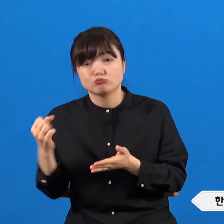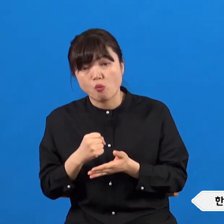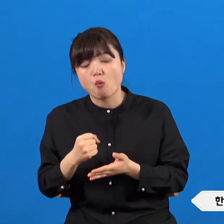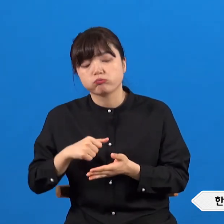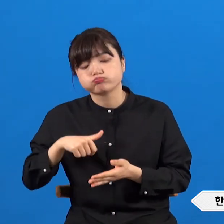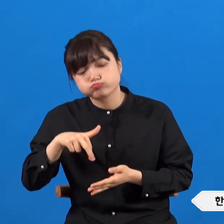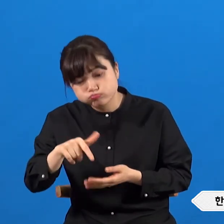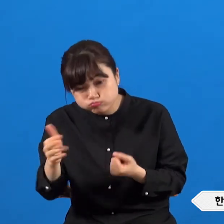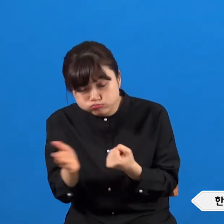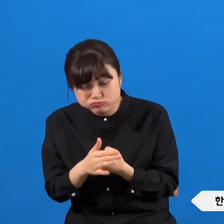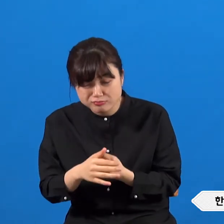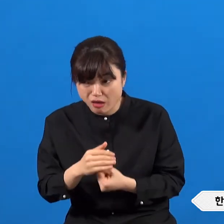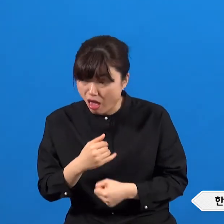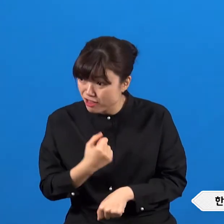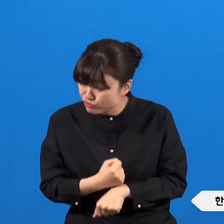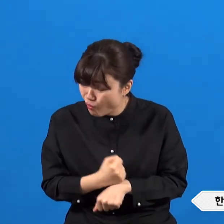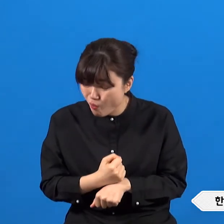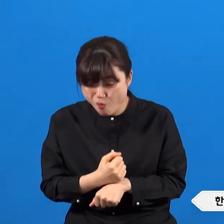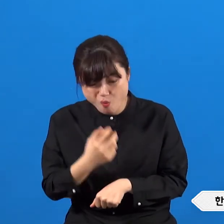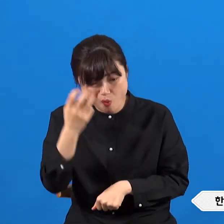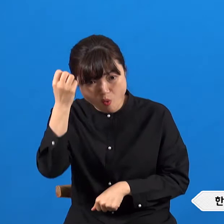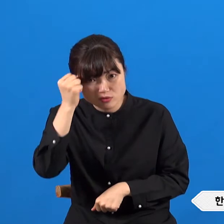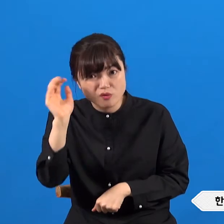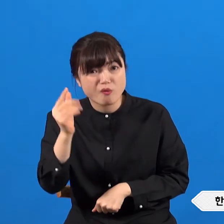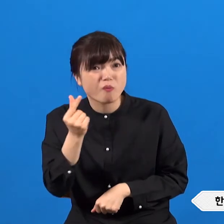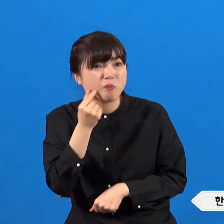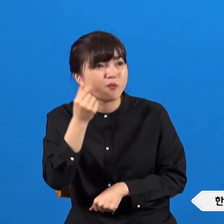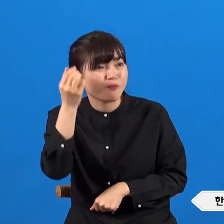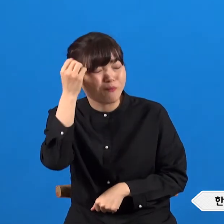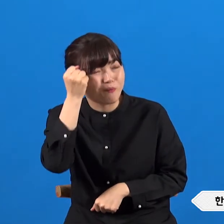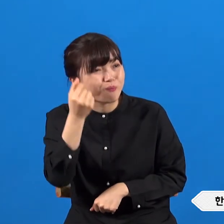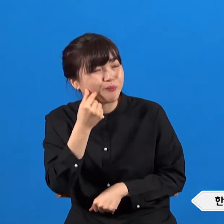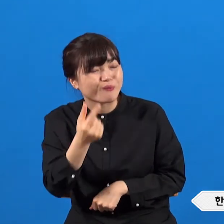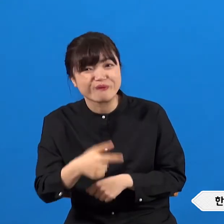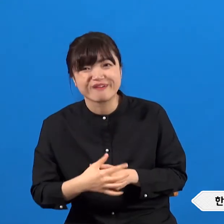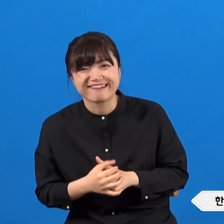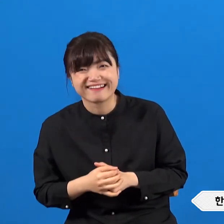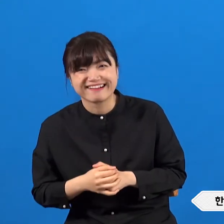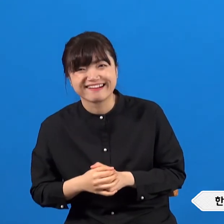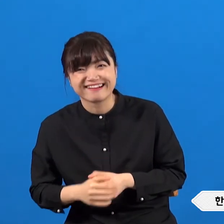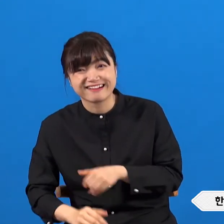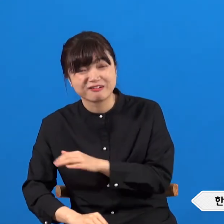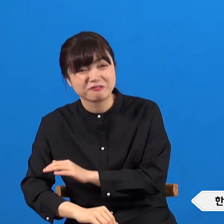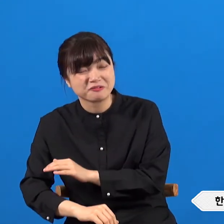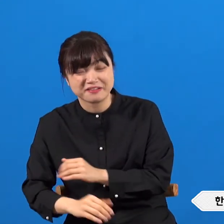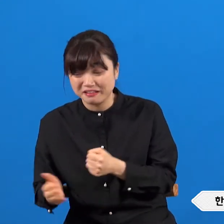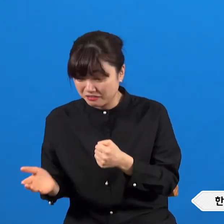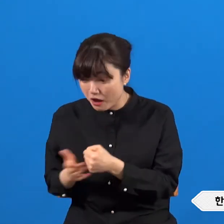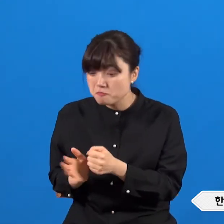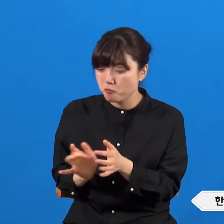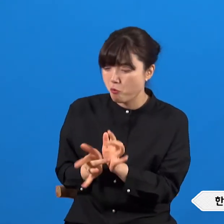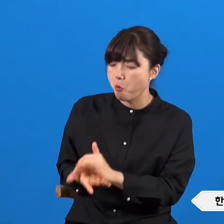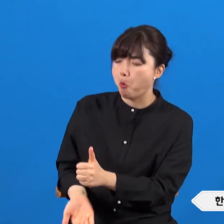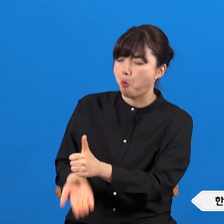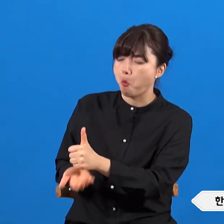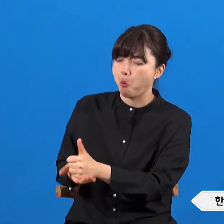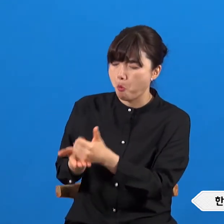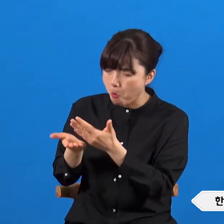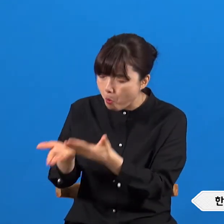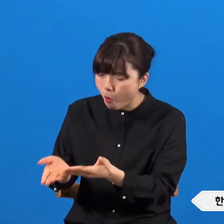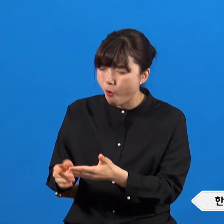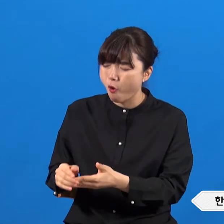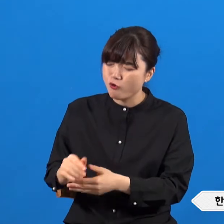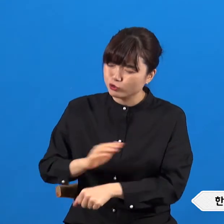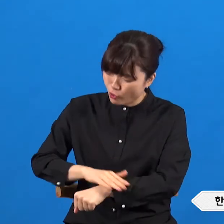때문에 자기들이 했다는 것에 대해서 전혀 의식을 하지 못하고 있었습니다. 그래서 예수님이 너희들이 참 이런